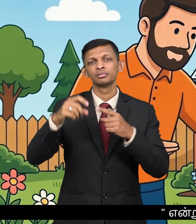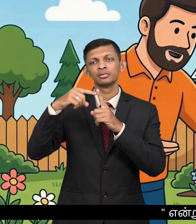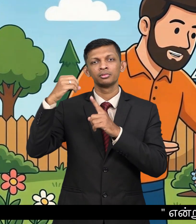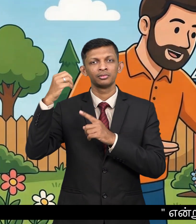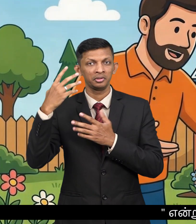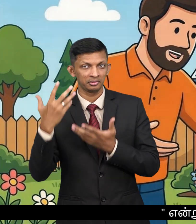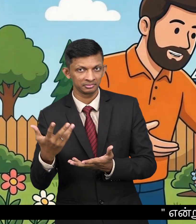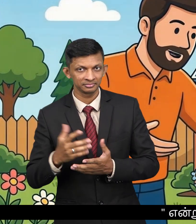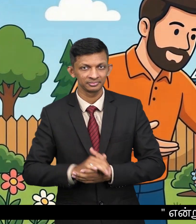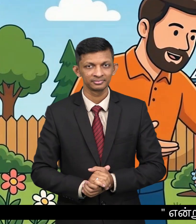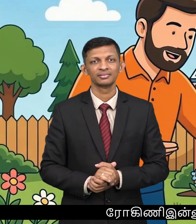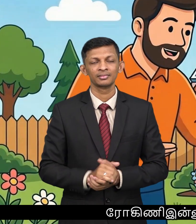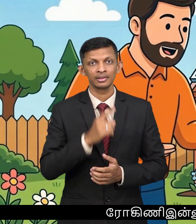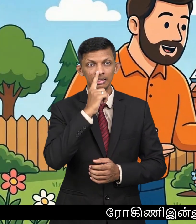பதிலளித்தார்.